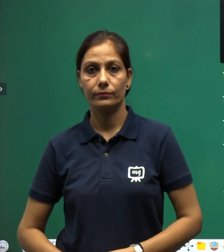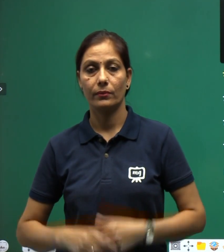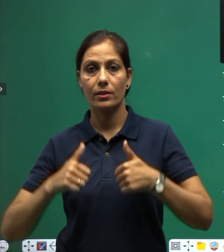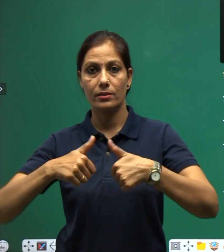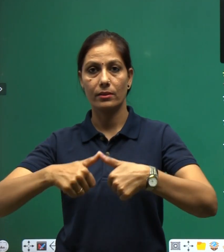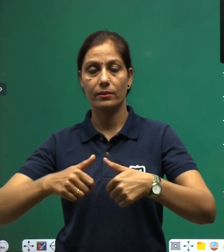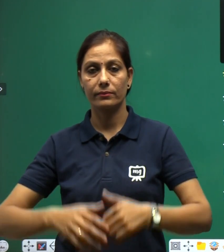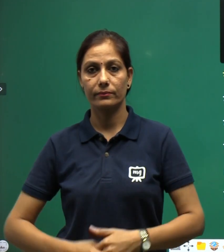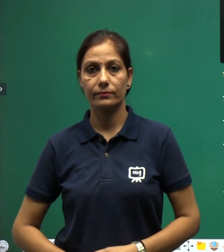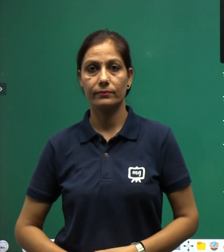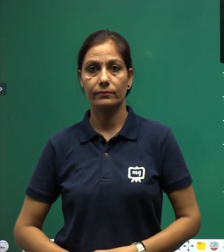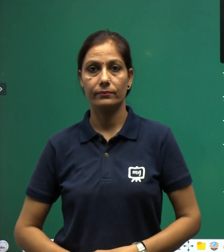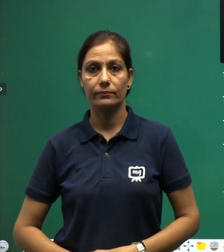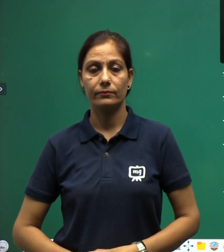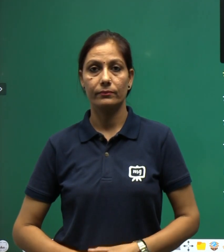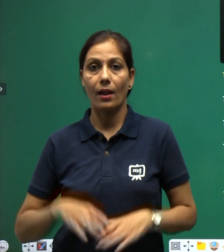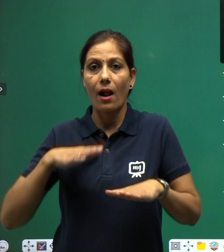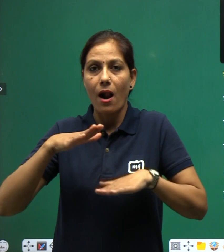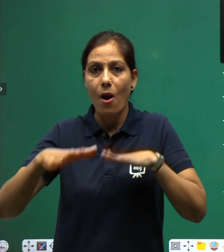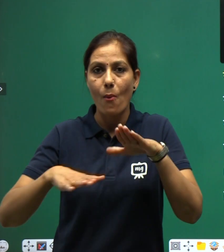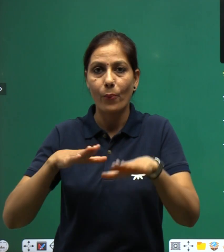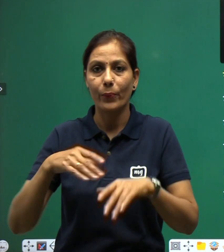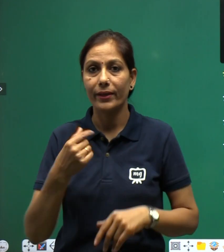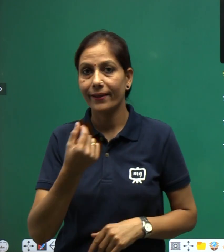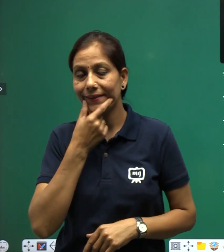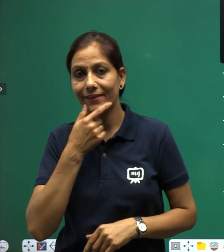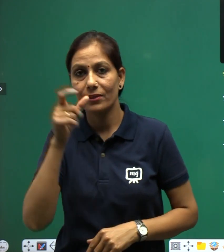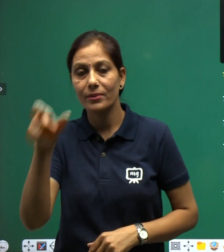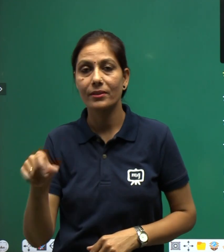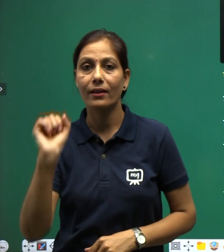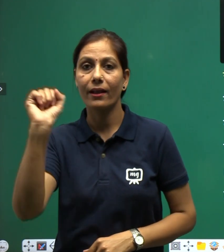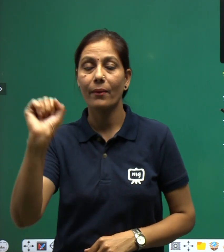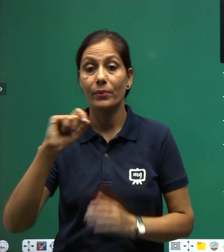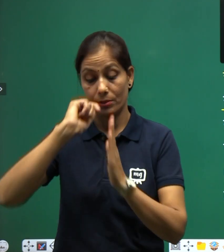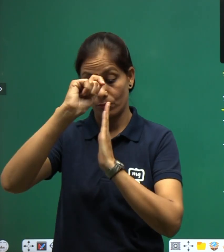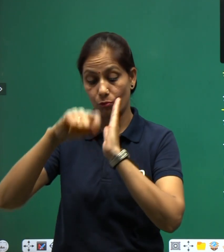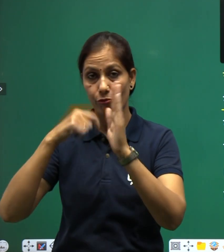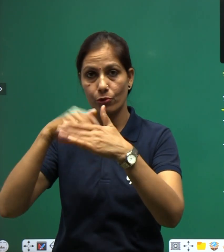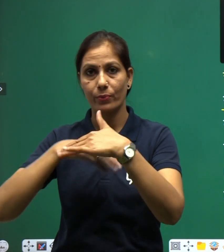उत्तर है, चार्ली ने अपनी फिल्मों में